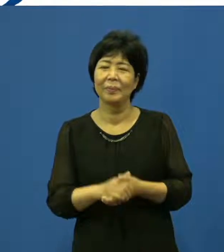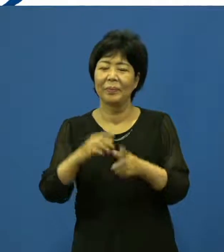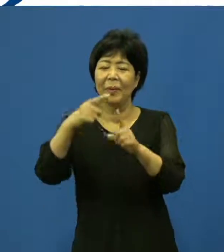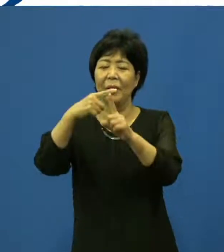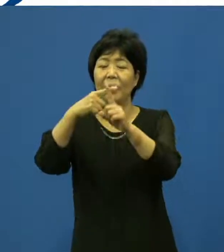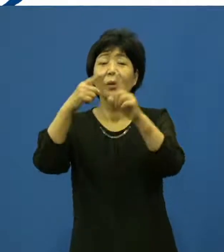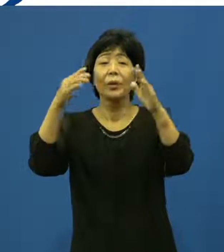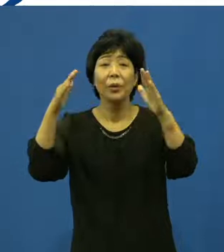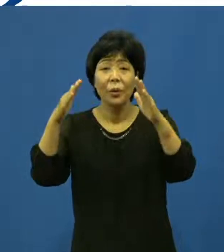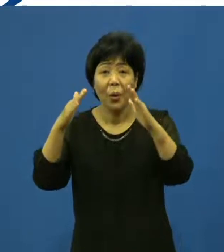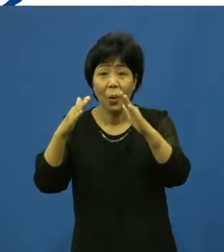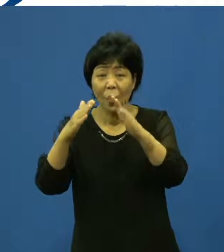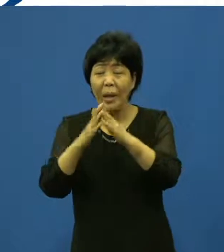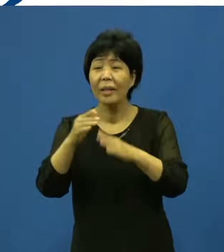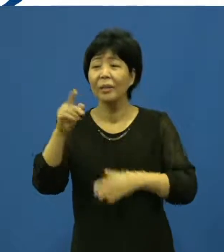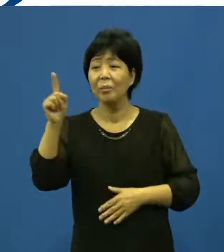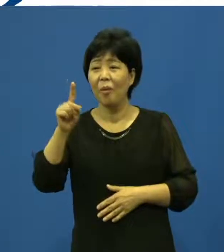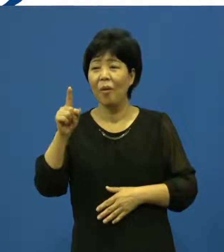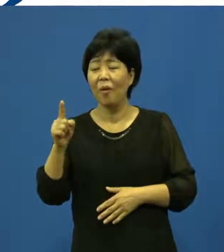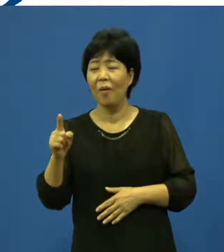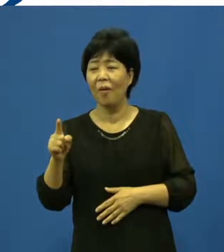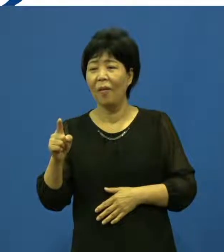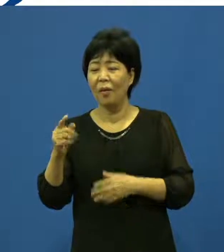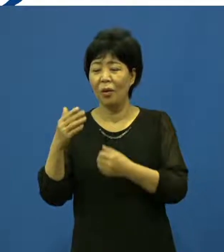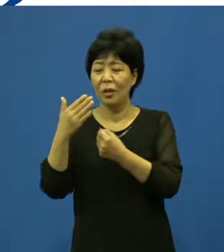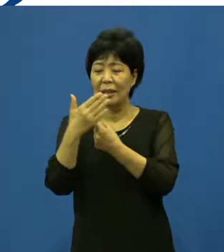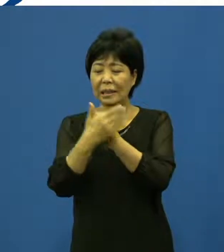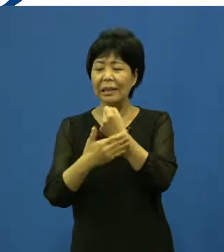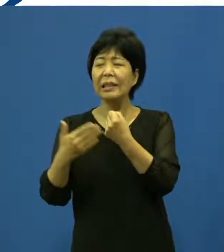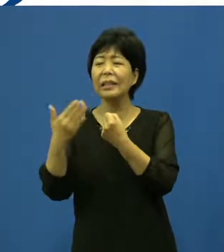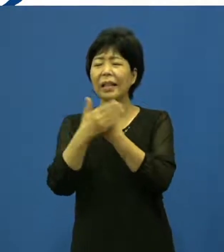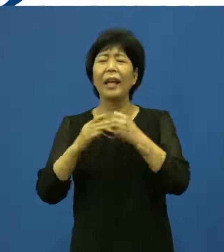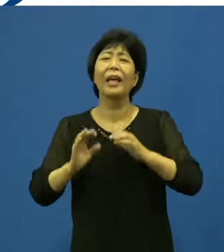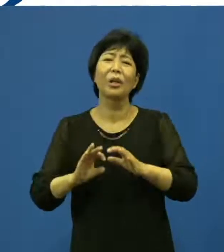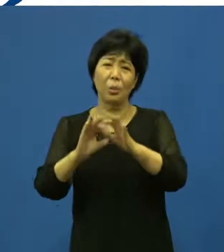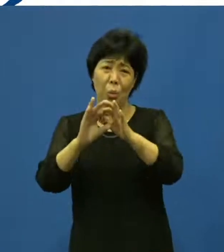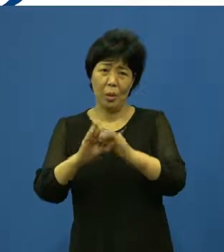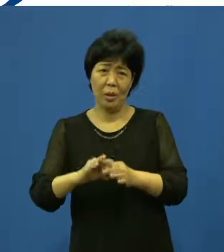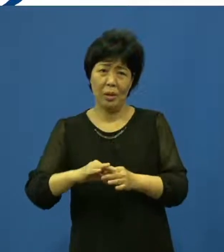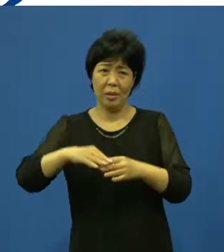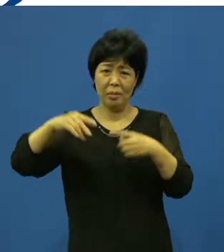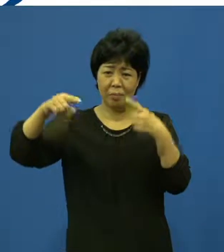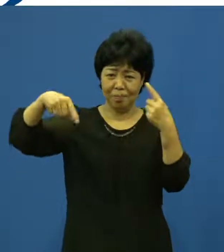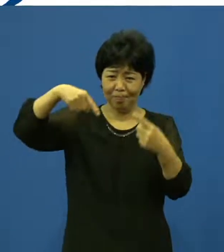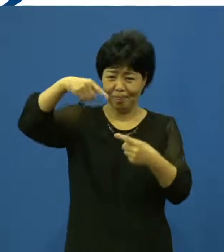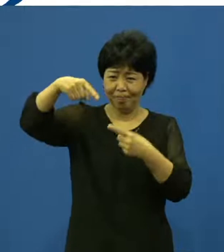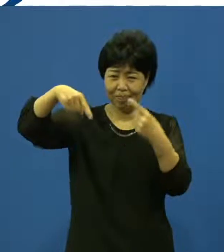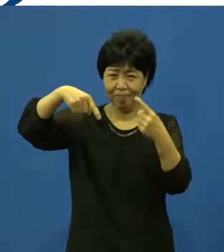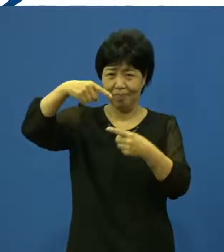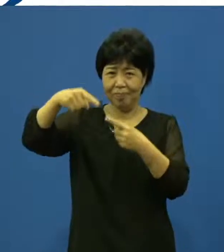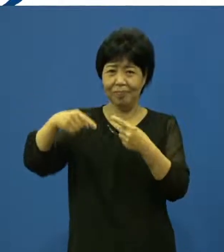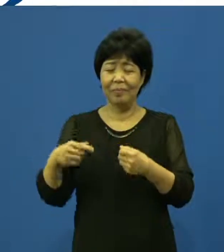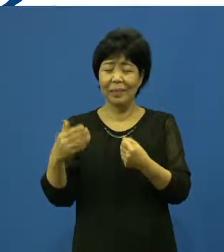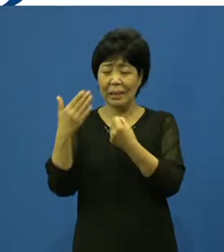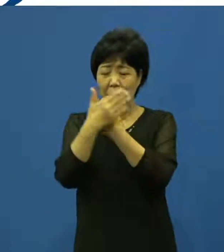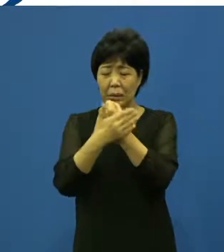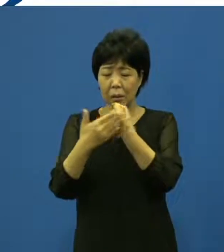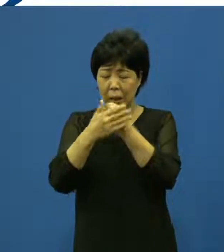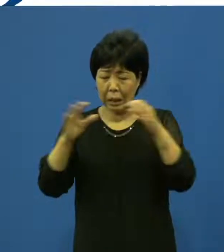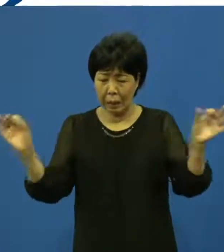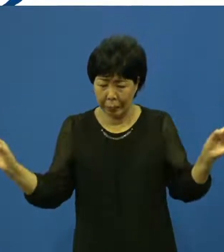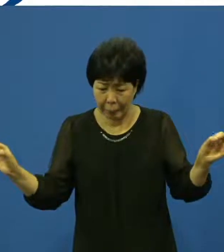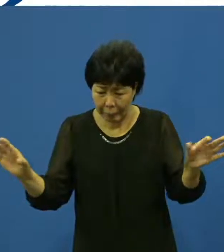교회는 은혜로 움직입니다. 은혜의 힘에 의해서 돌아갑니다. 은혜가 사라지면 교회는 세상만도